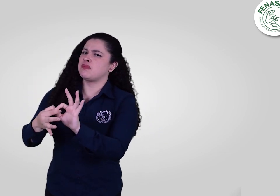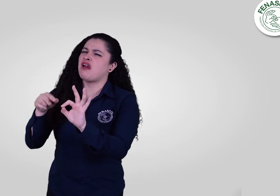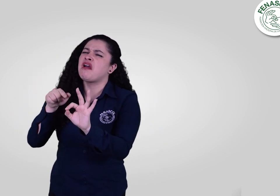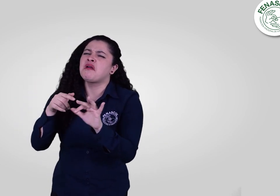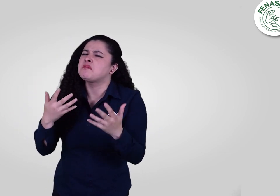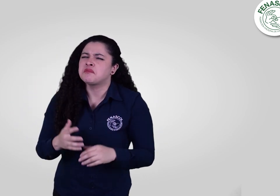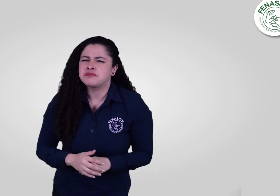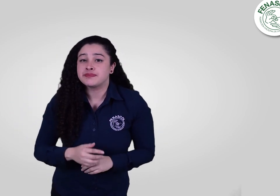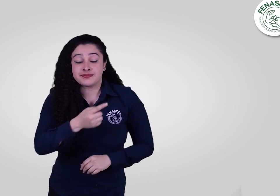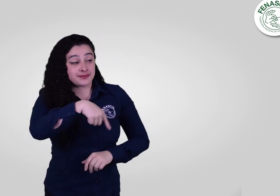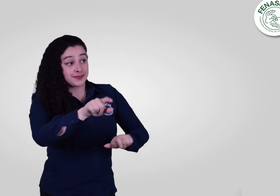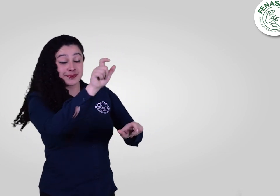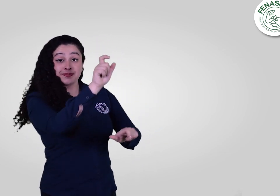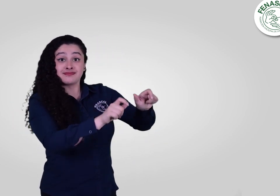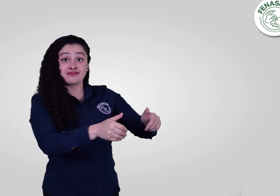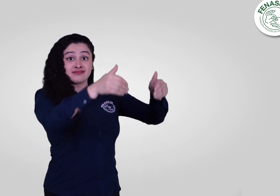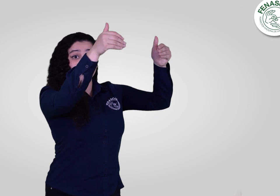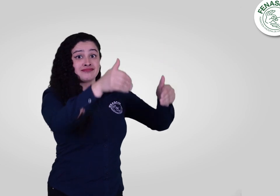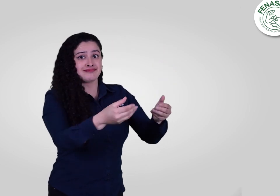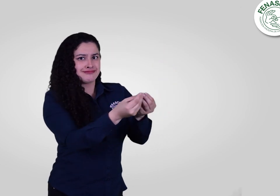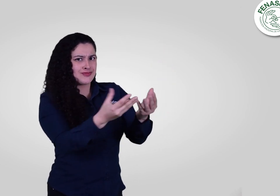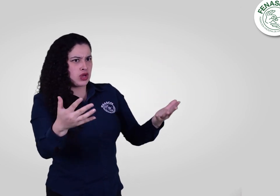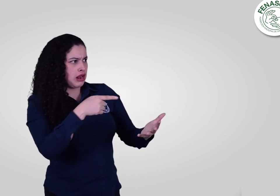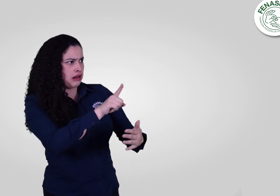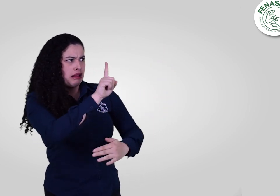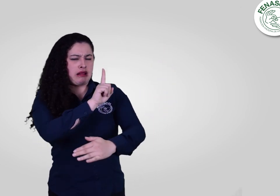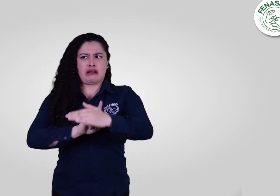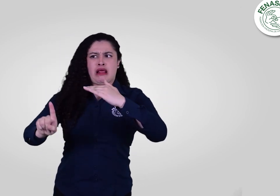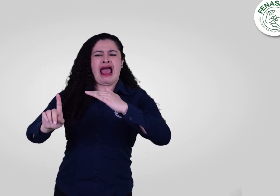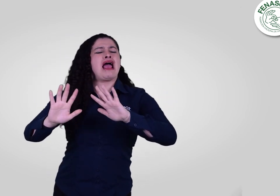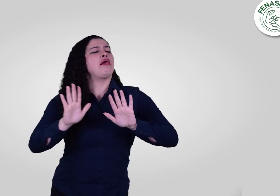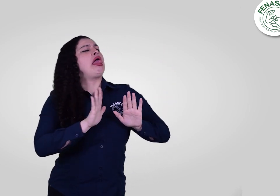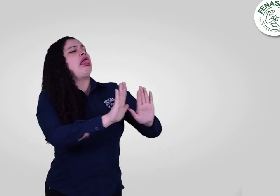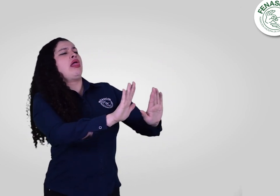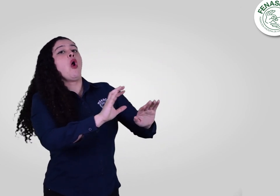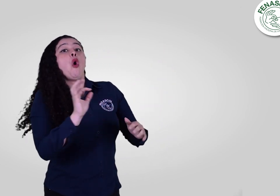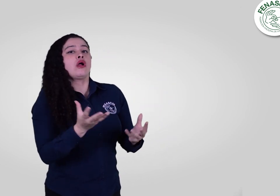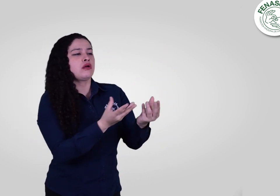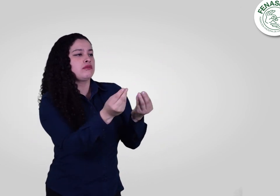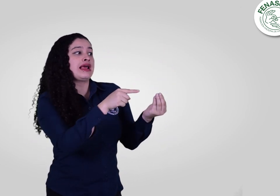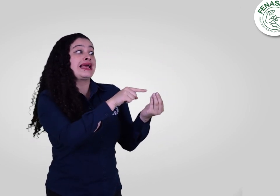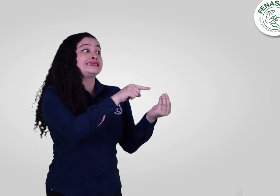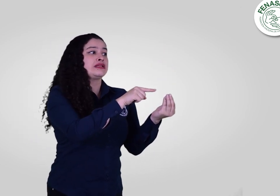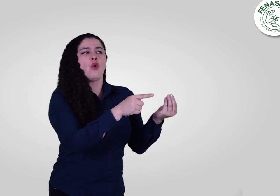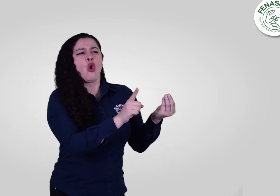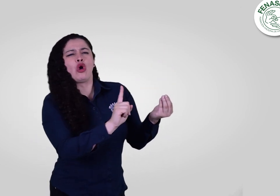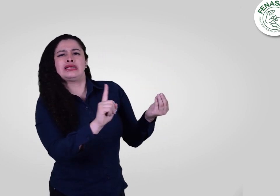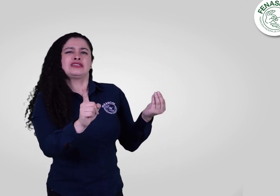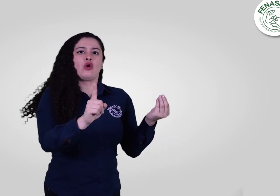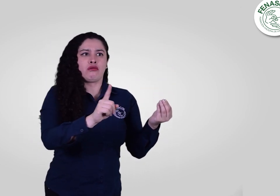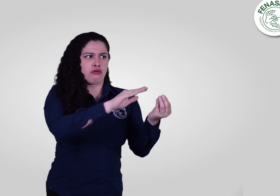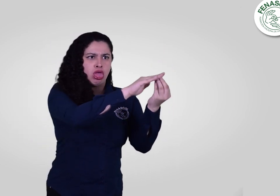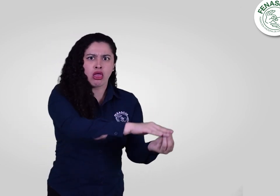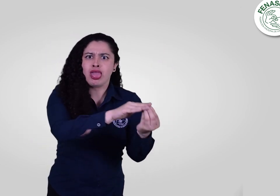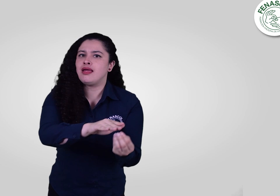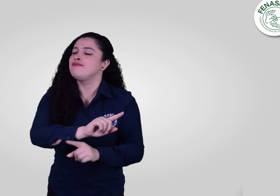o limite el acceso en condiciones de igualdad en todo o en parte a ninguna persona